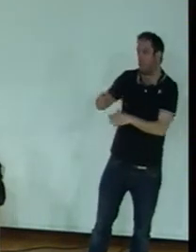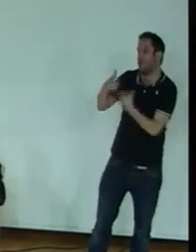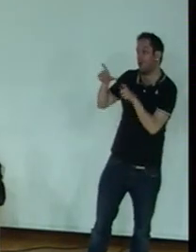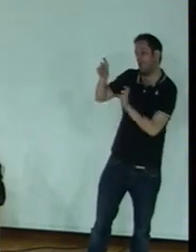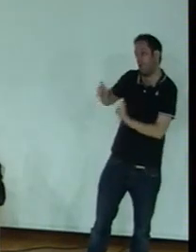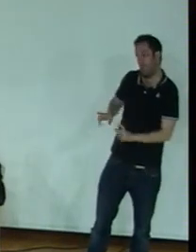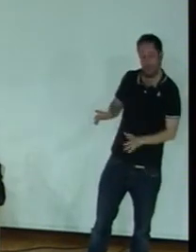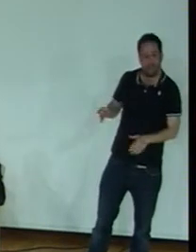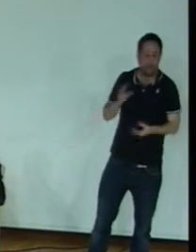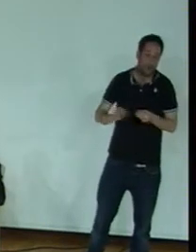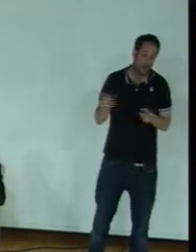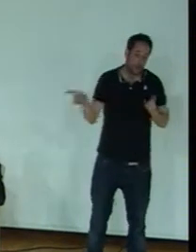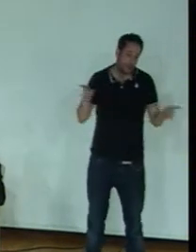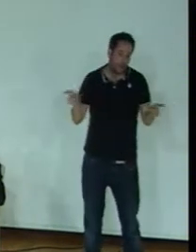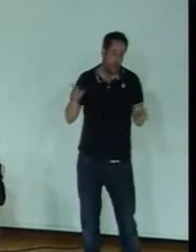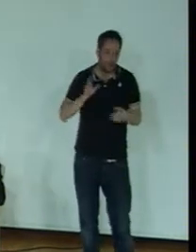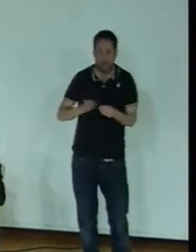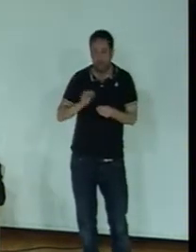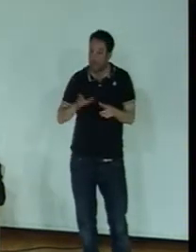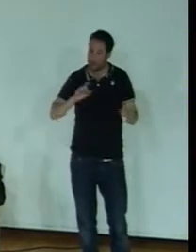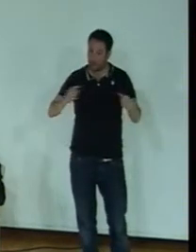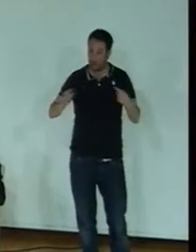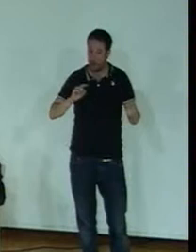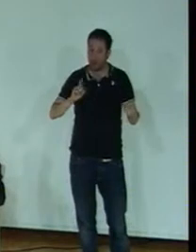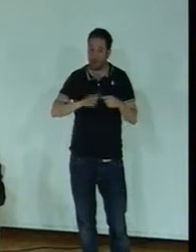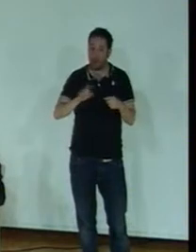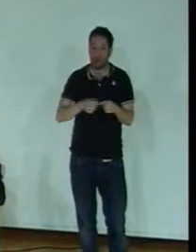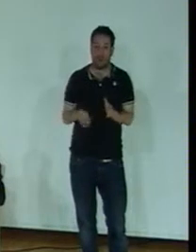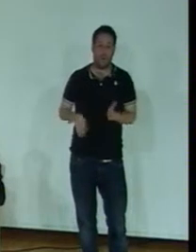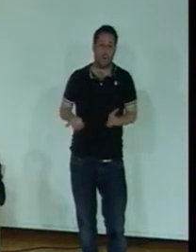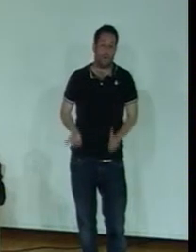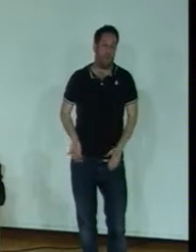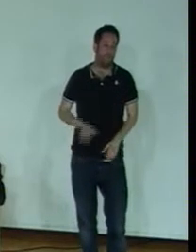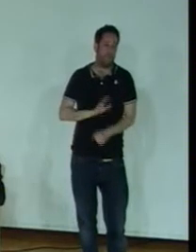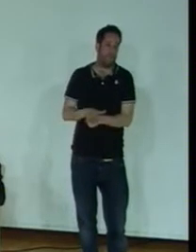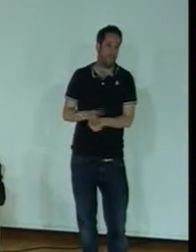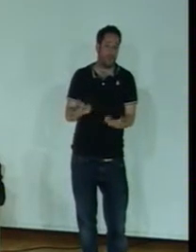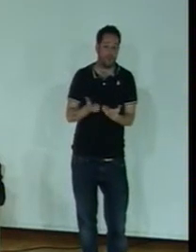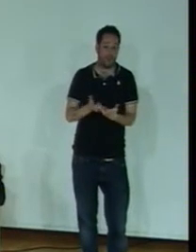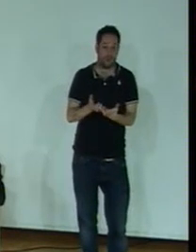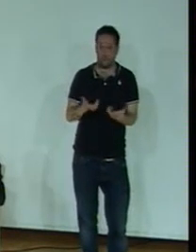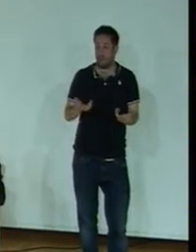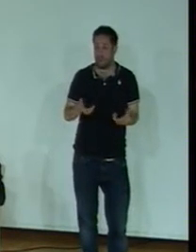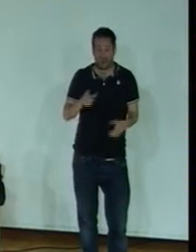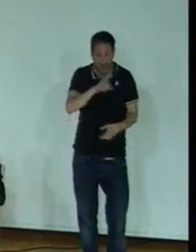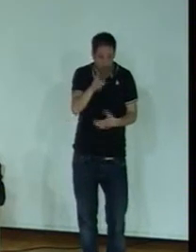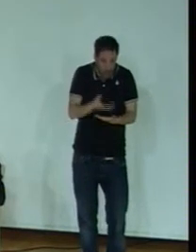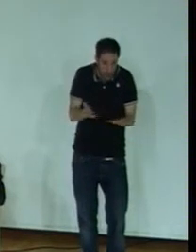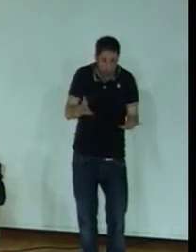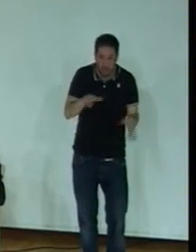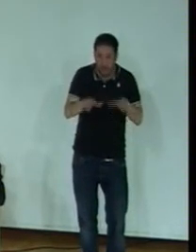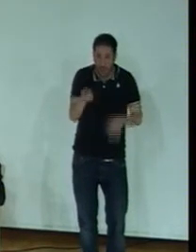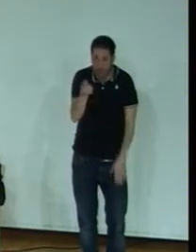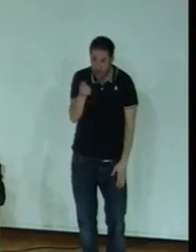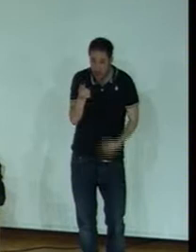de liberté. Mais il y a des éléments importants du débat qui sont complètement passés à la trappe. Par exemple, c'est simplement la bête, vulgaire question des moyens